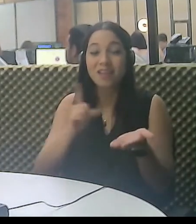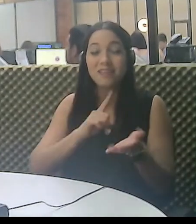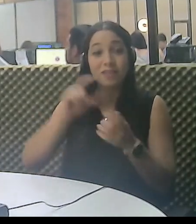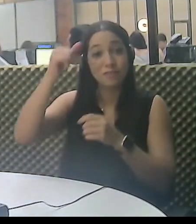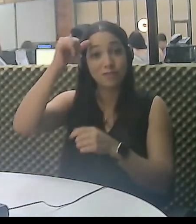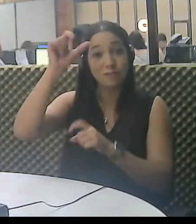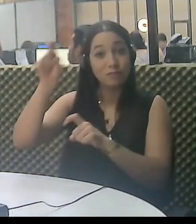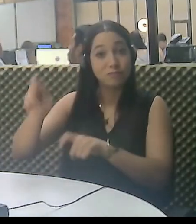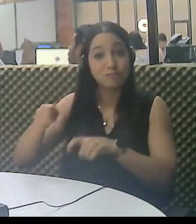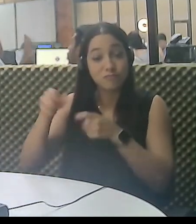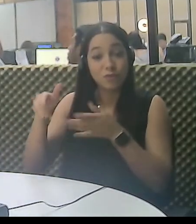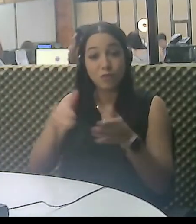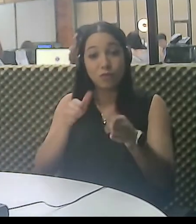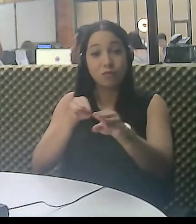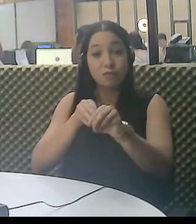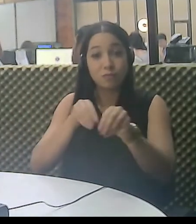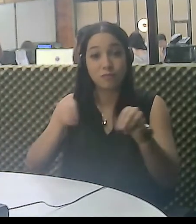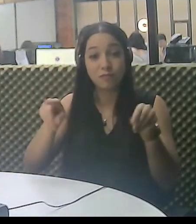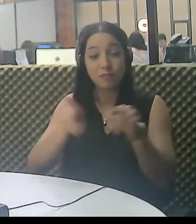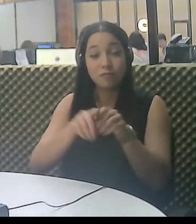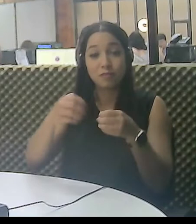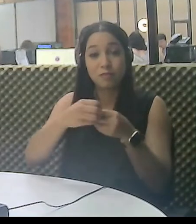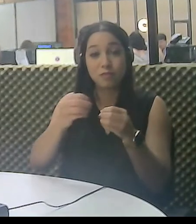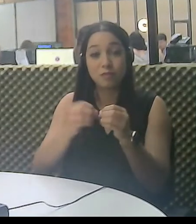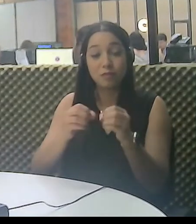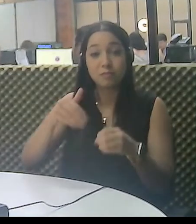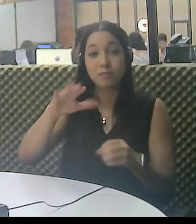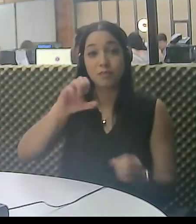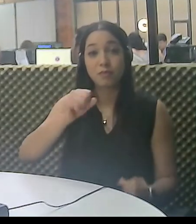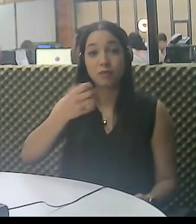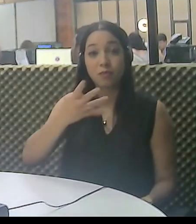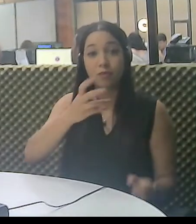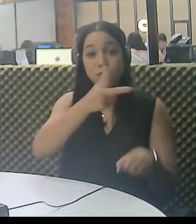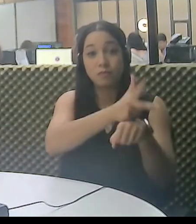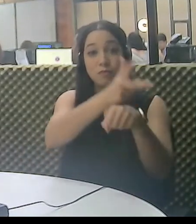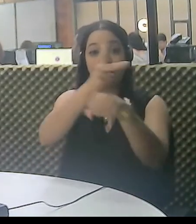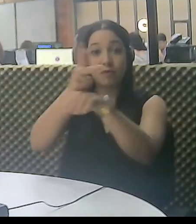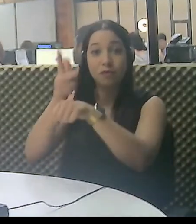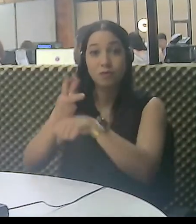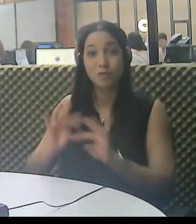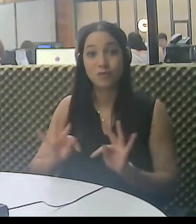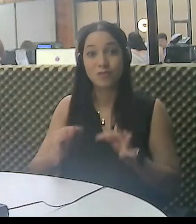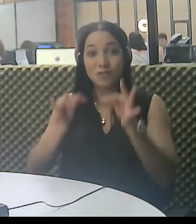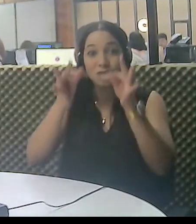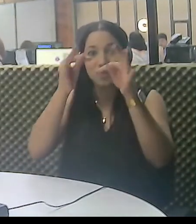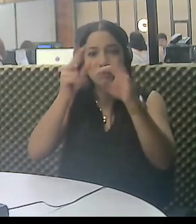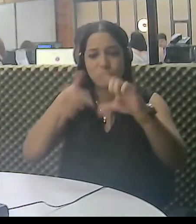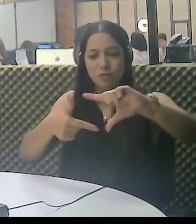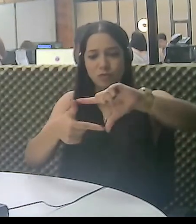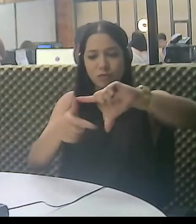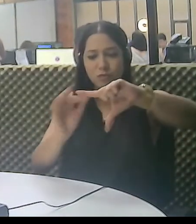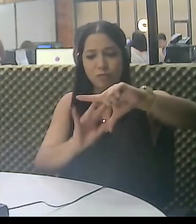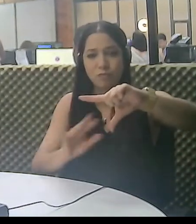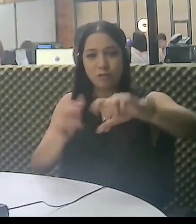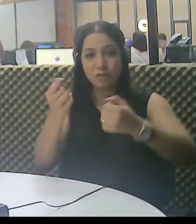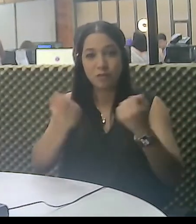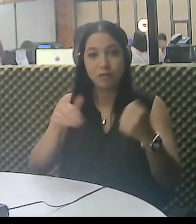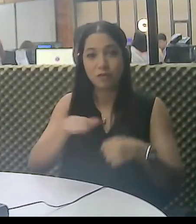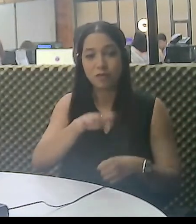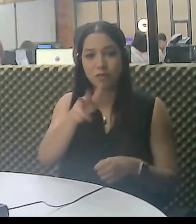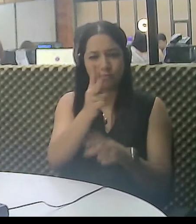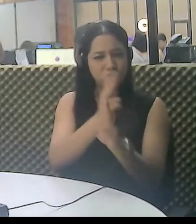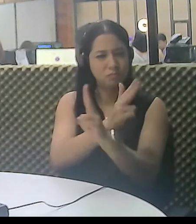rural estradas e sinais e distritos mais 84 câmeras ultramodernas. Que leem placas e veículos e identificam